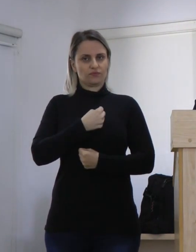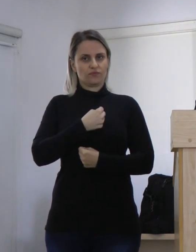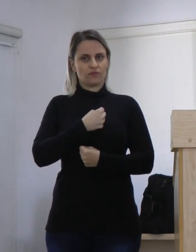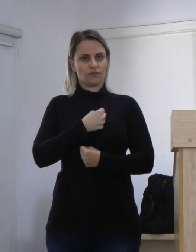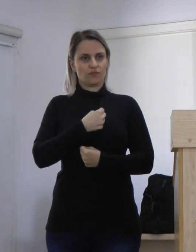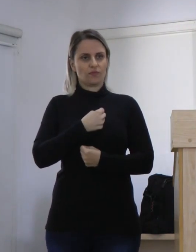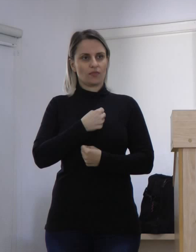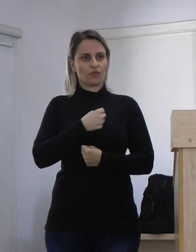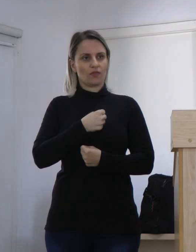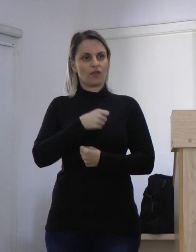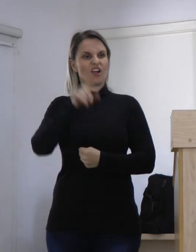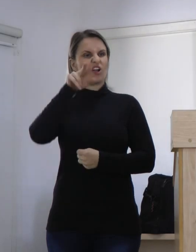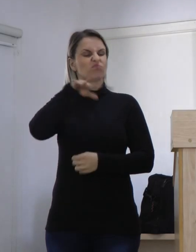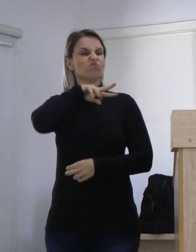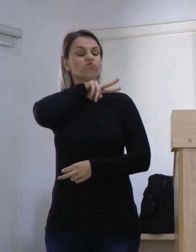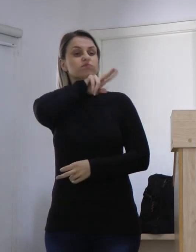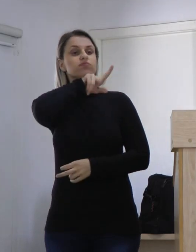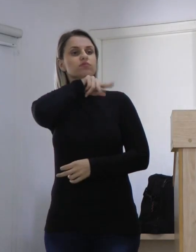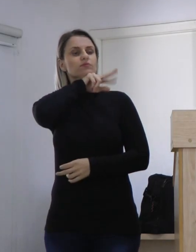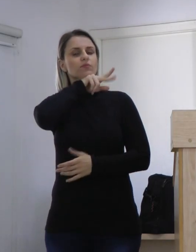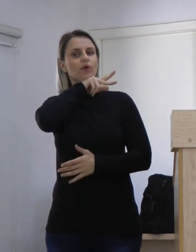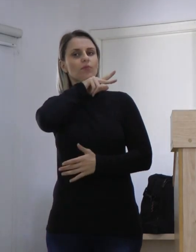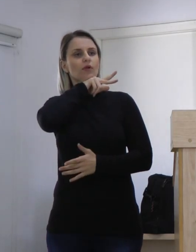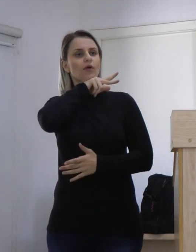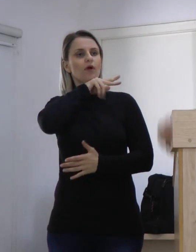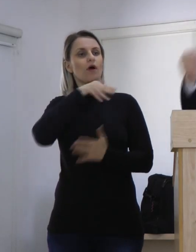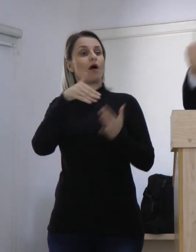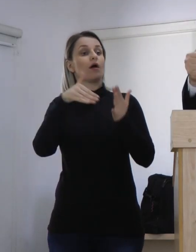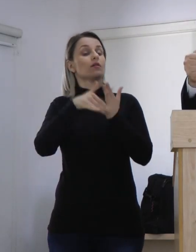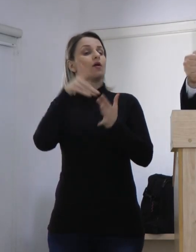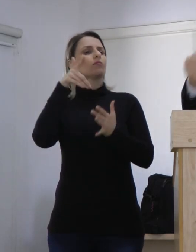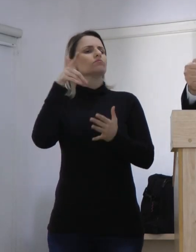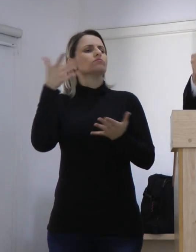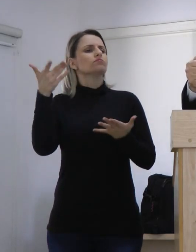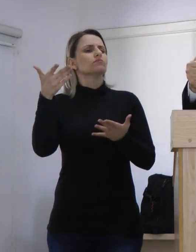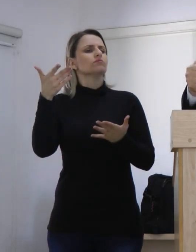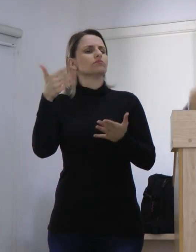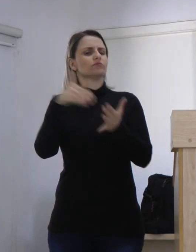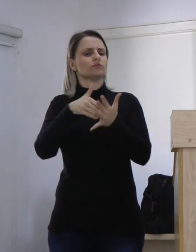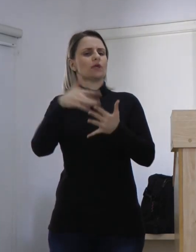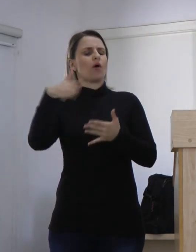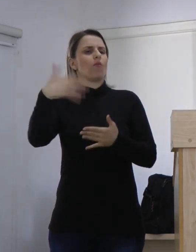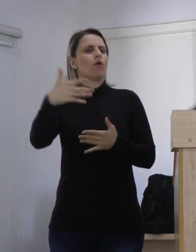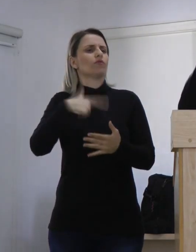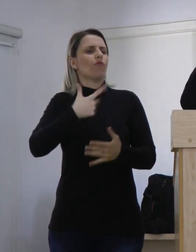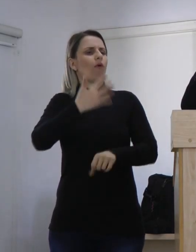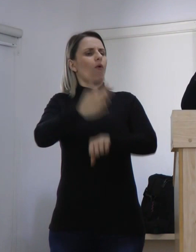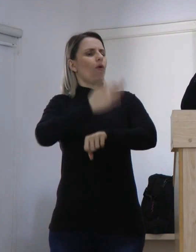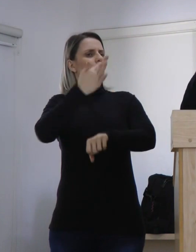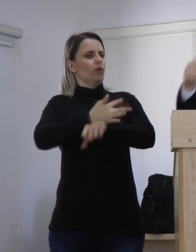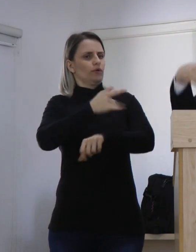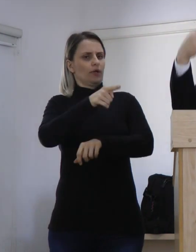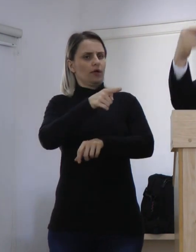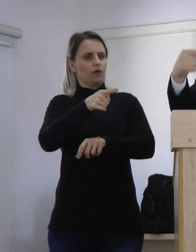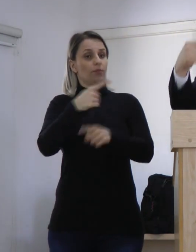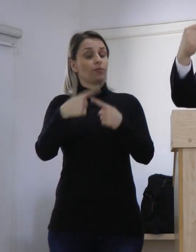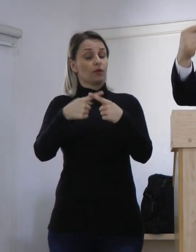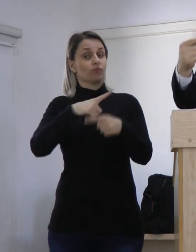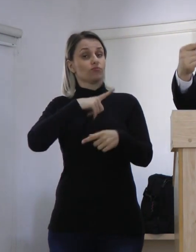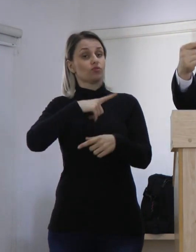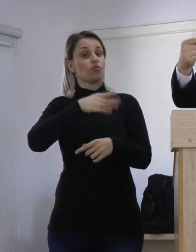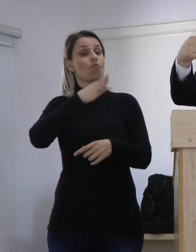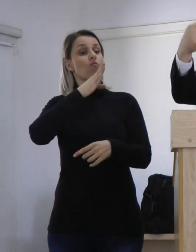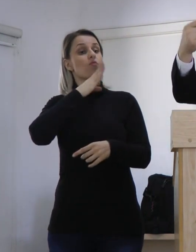Raça de víboras, até quando vos suportarei? Jesus era firme com os fariseus, os doutores da lei, que tinham muito conhecimento e